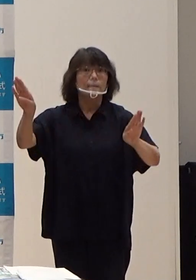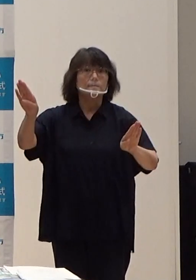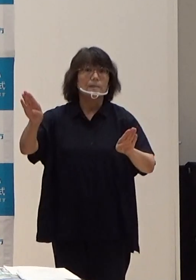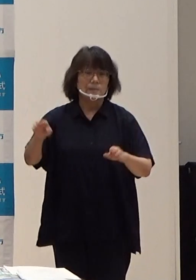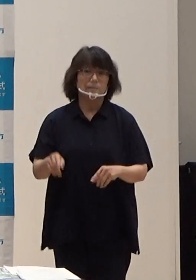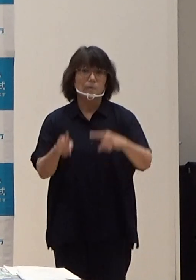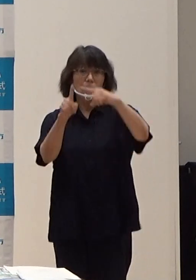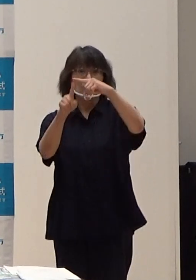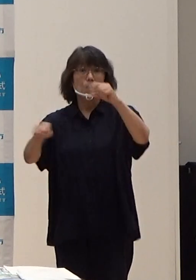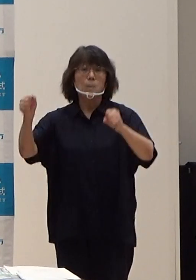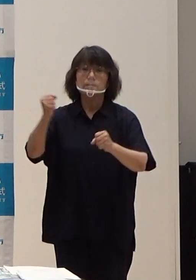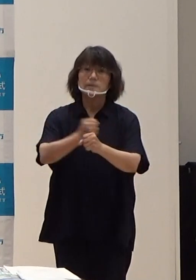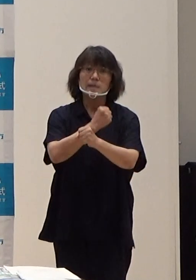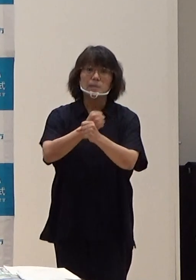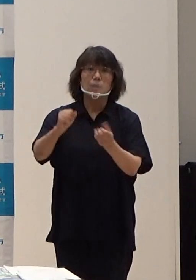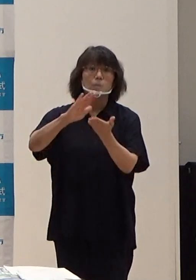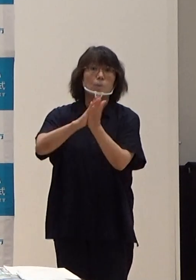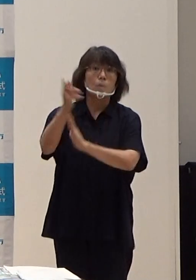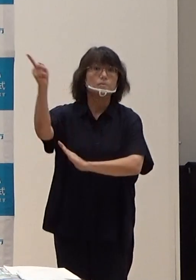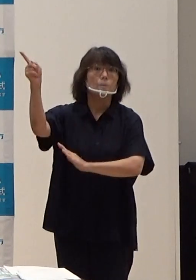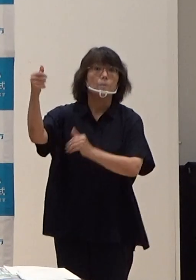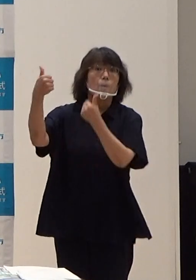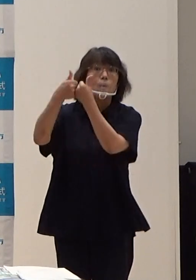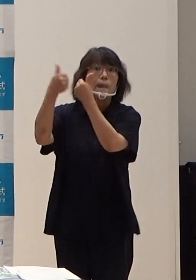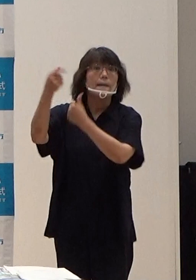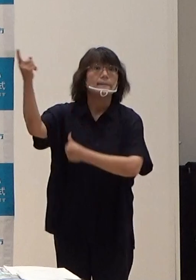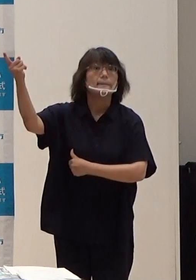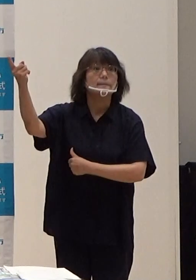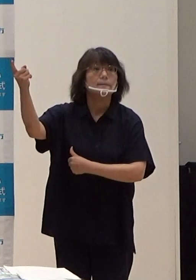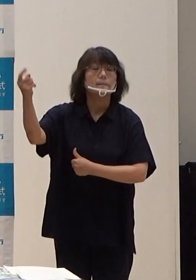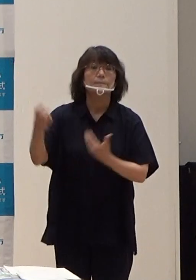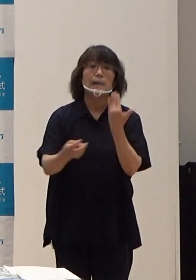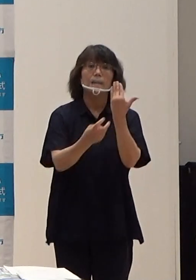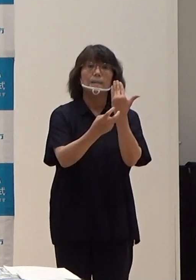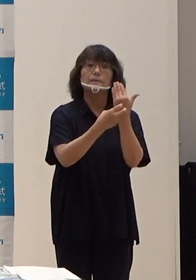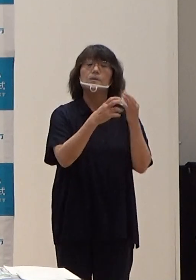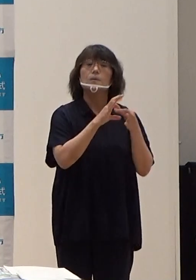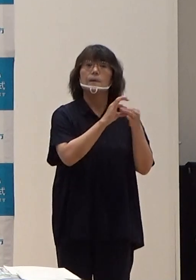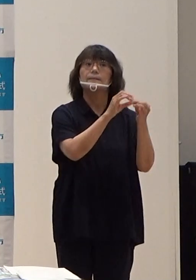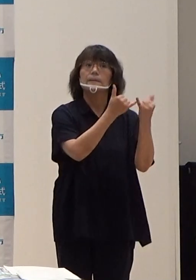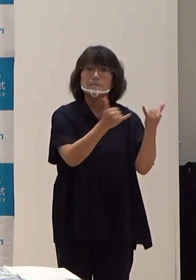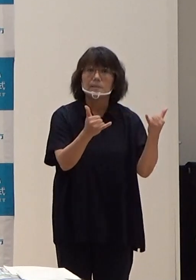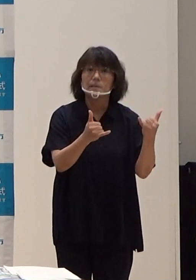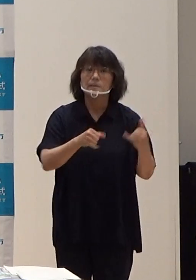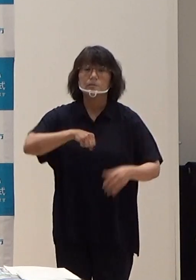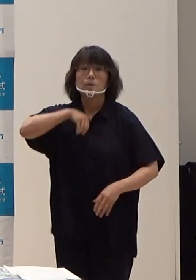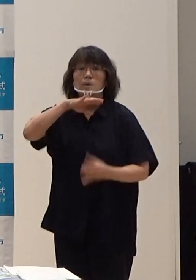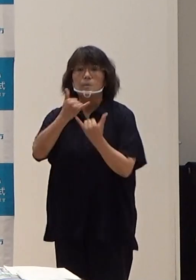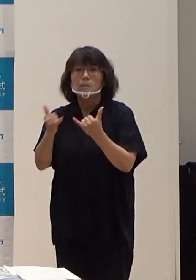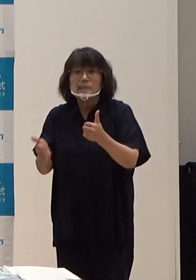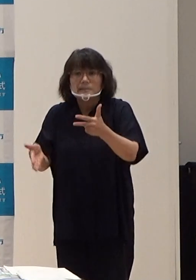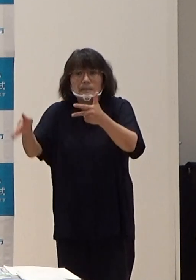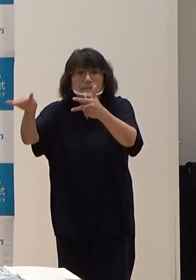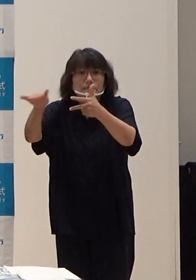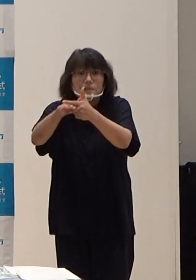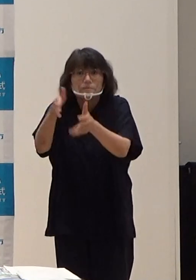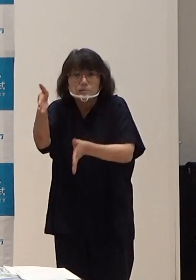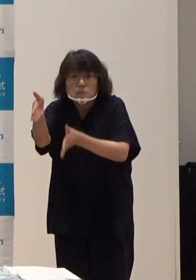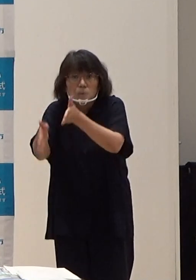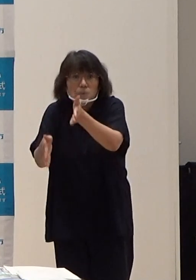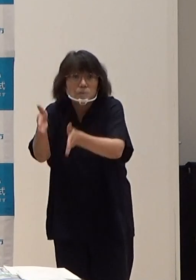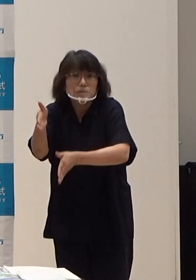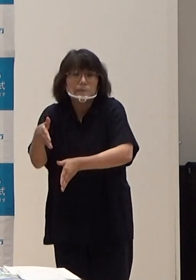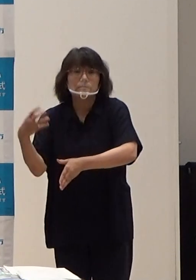科学審議会におきまして、医療従事者の方、高齢者施設従事者の方につきましてです